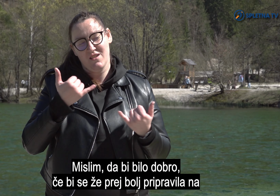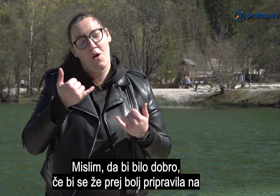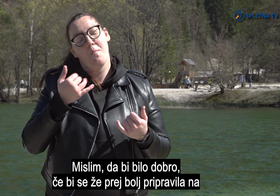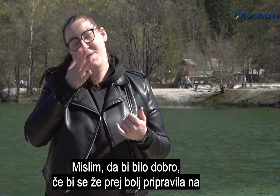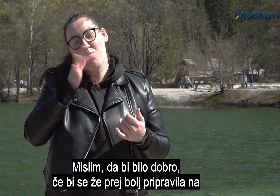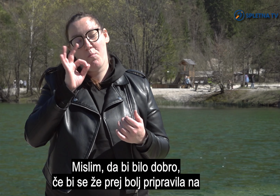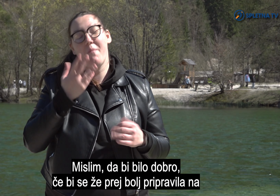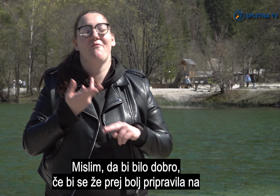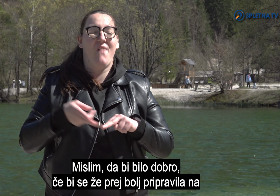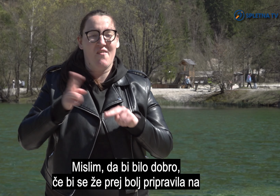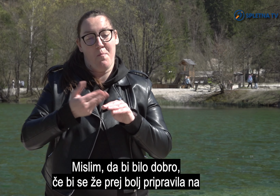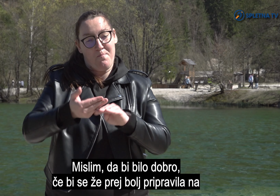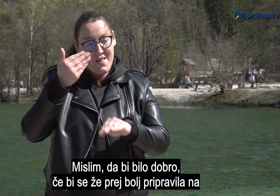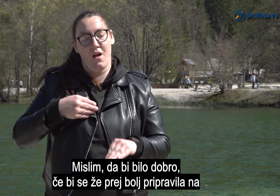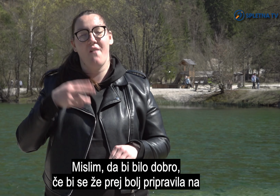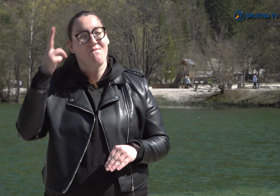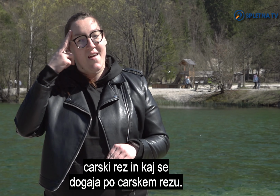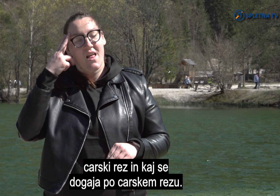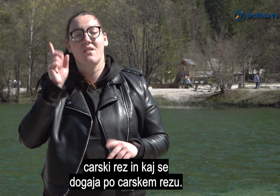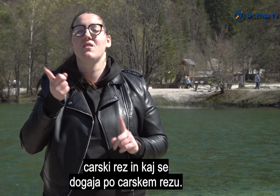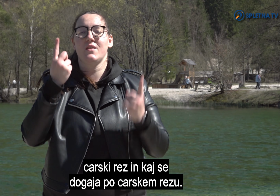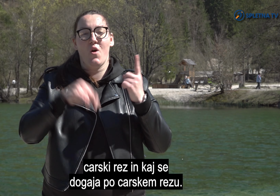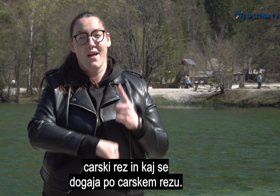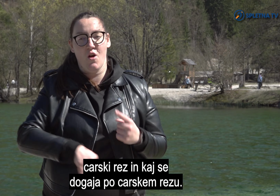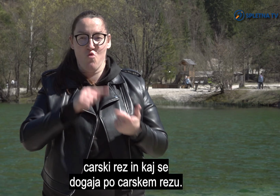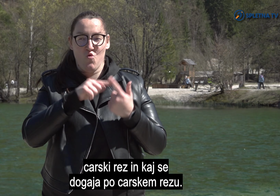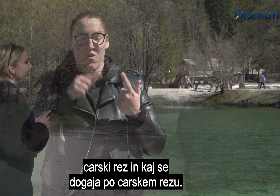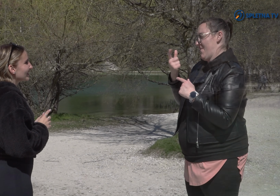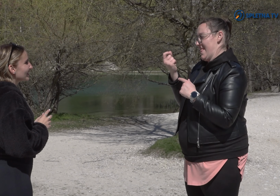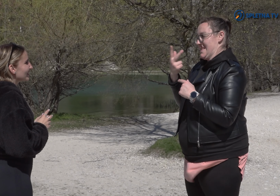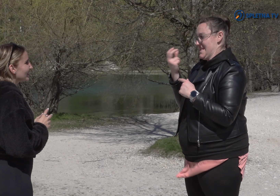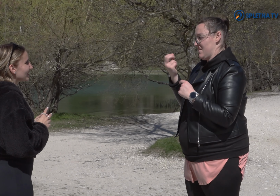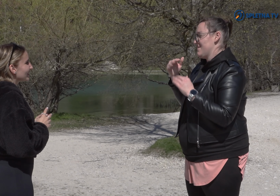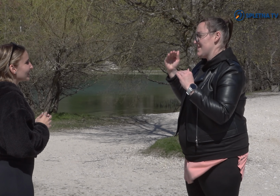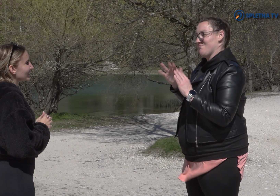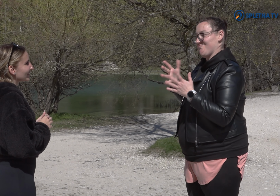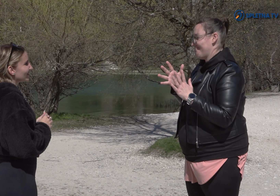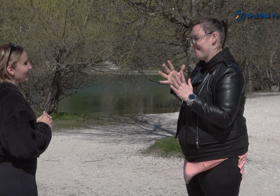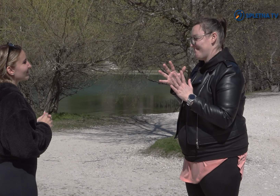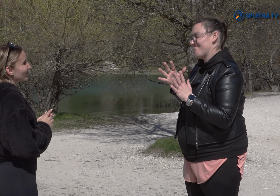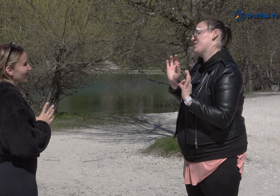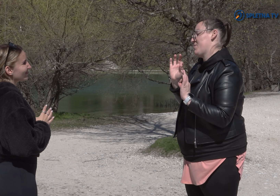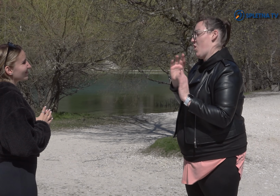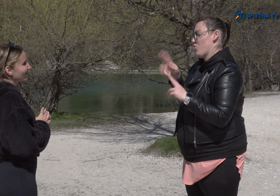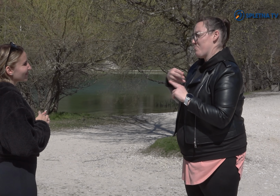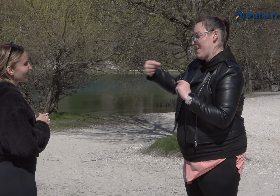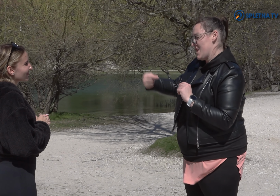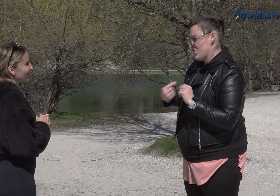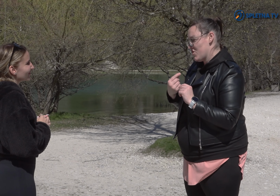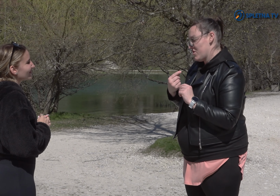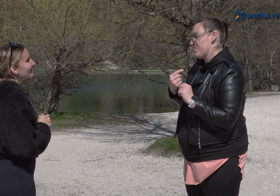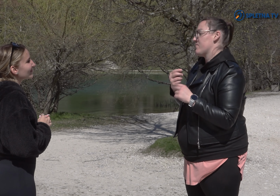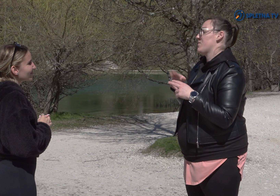Mislim, da bi bilo dobro, če bi se že prej bolj pripravila na carski rez in kaj se dogaja po carskem rezu.